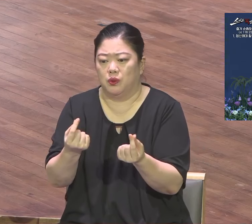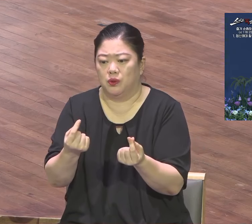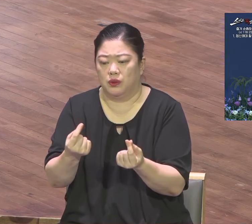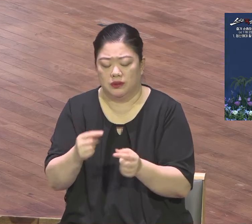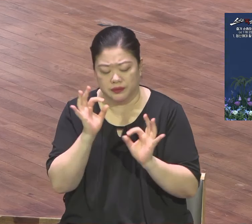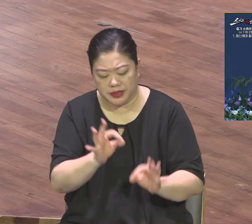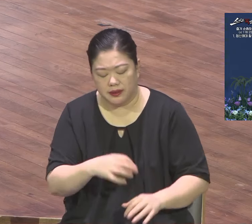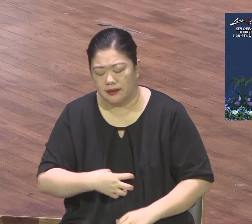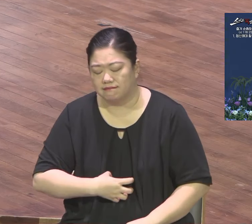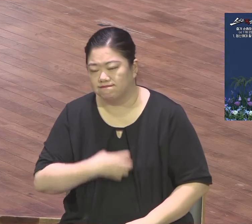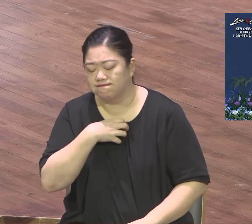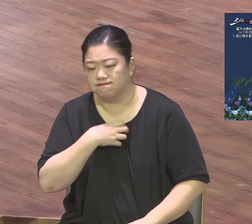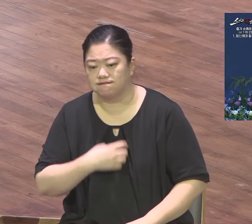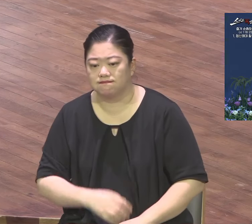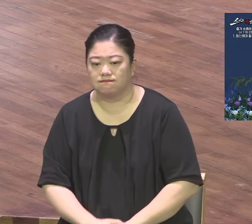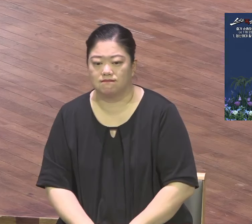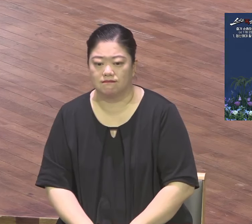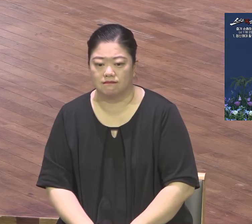상태.